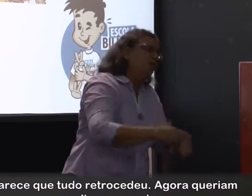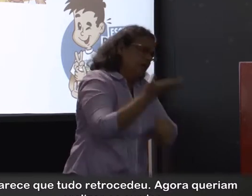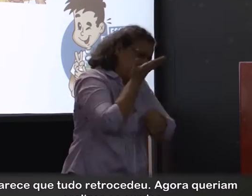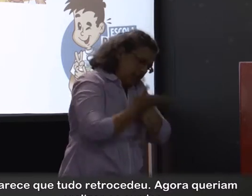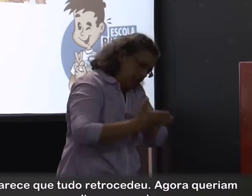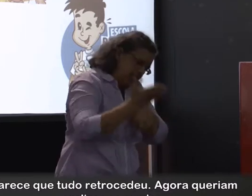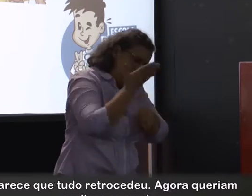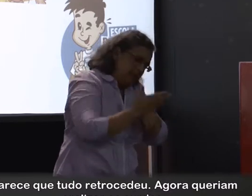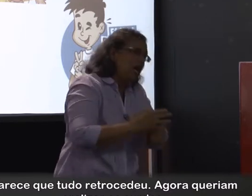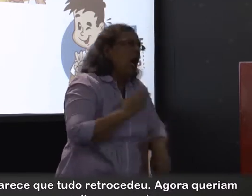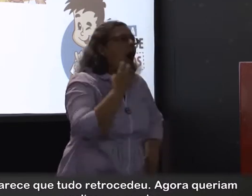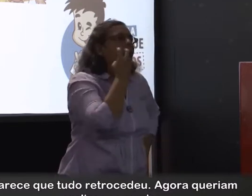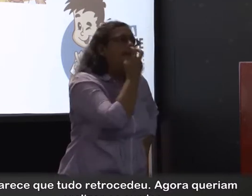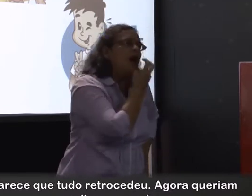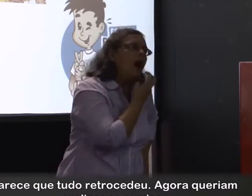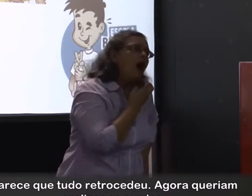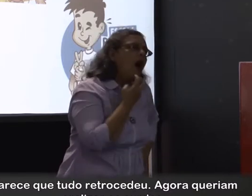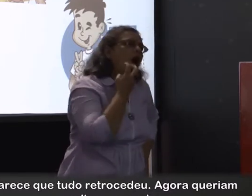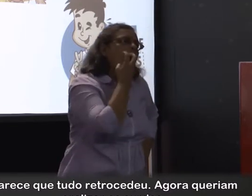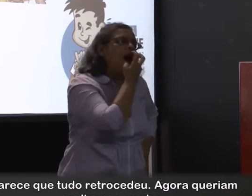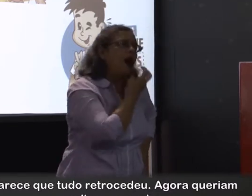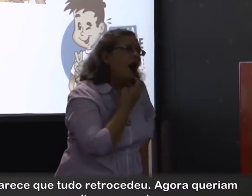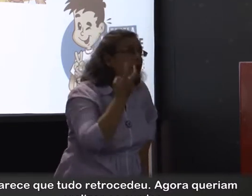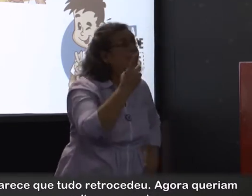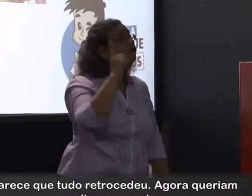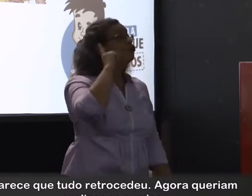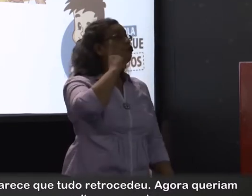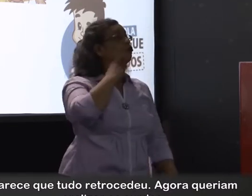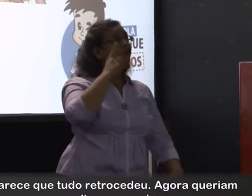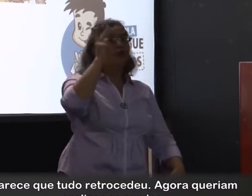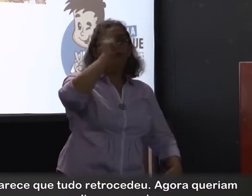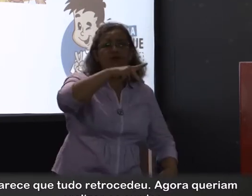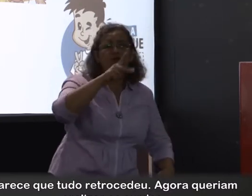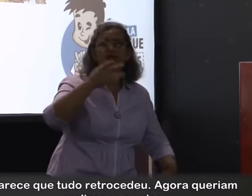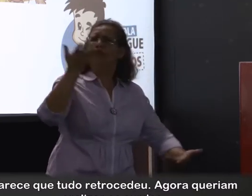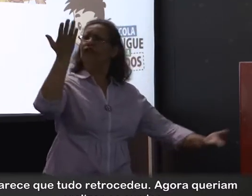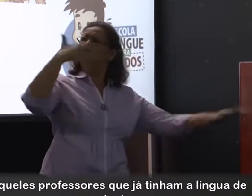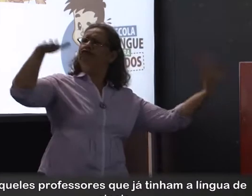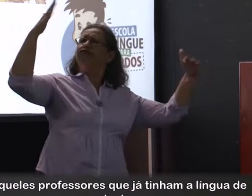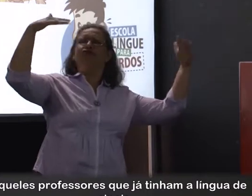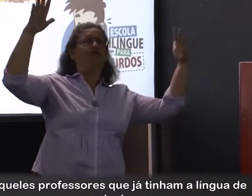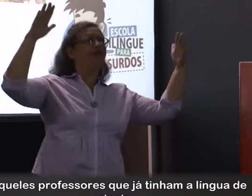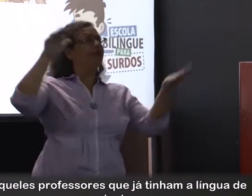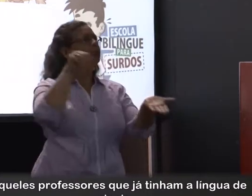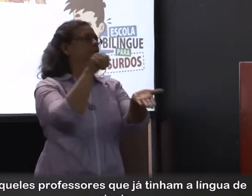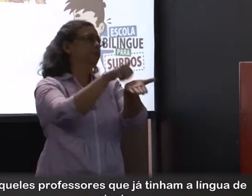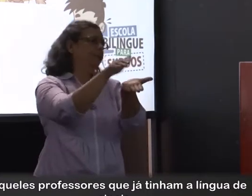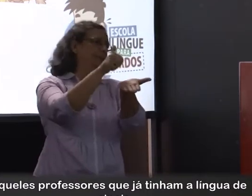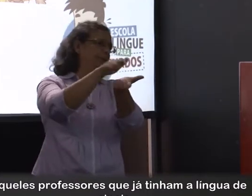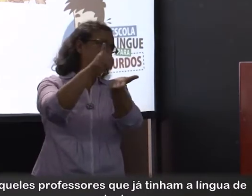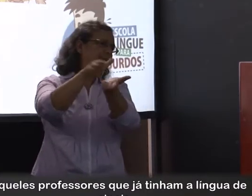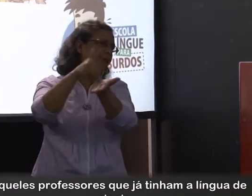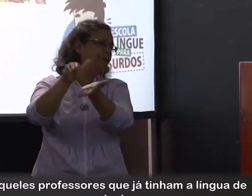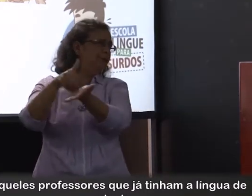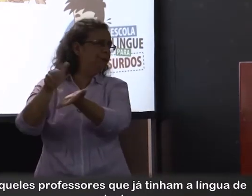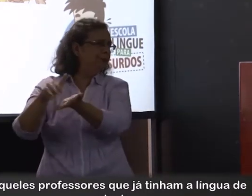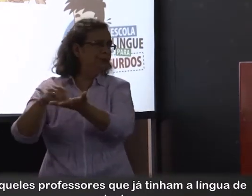que tudo se retrocedeu, voltou novamente, vamos lá, vamos oralizar os surdos. E aqueles professores que já tinham se desenvolvido, que já tinham a